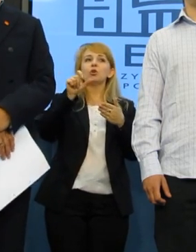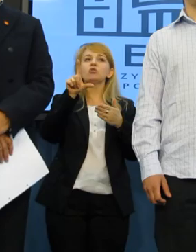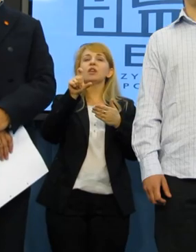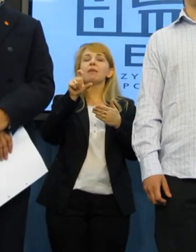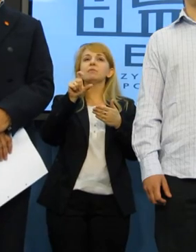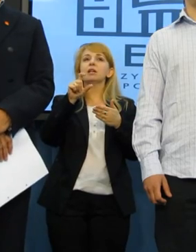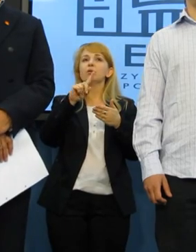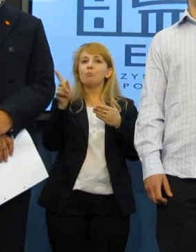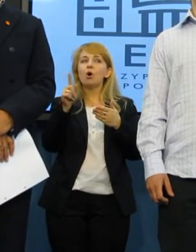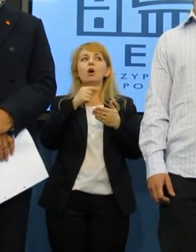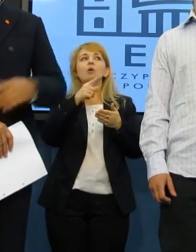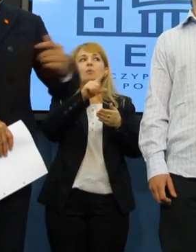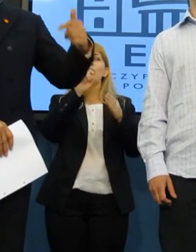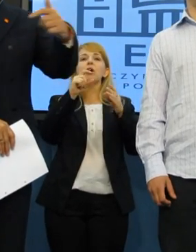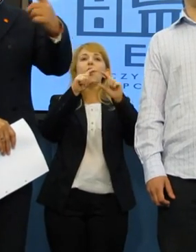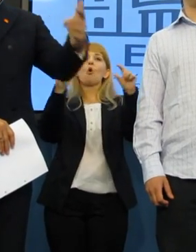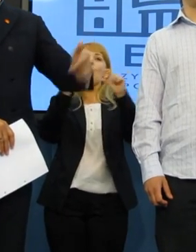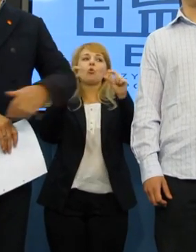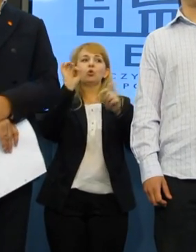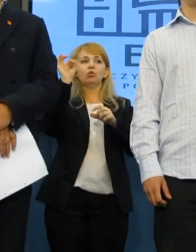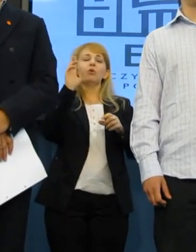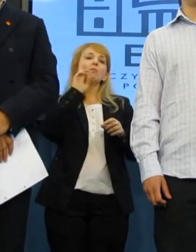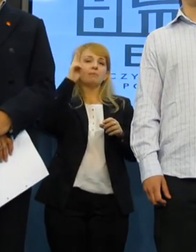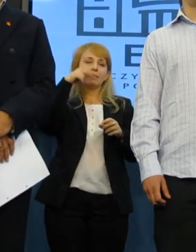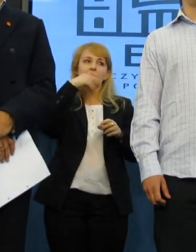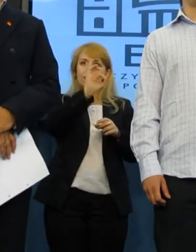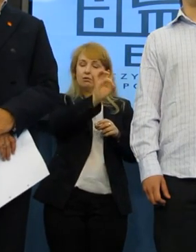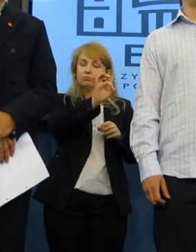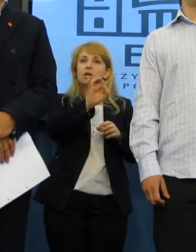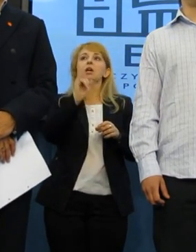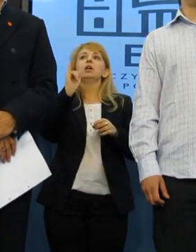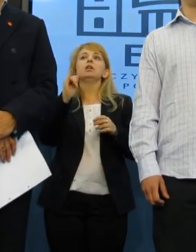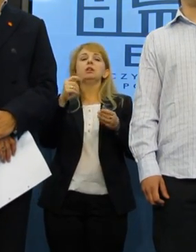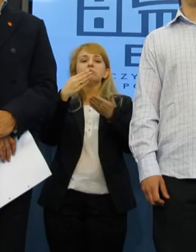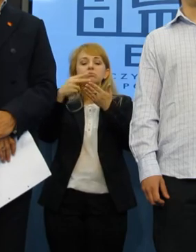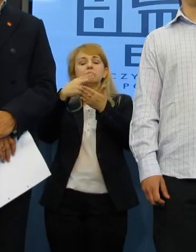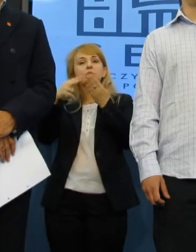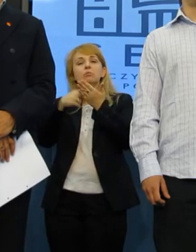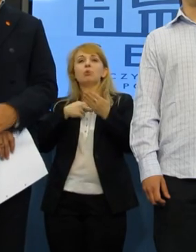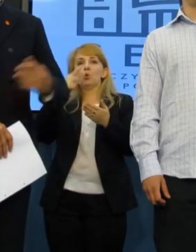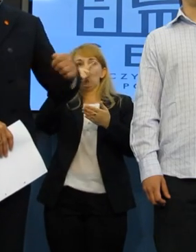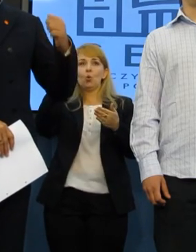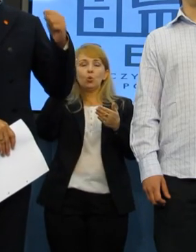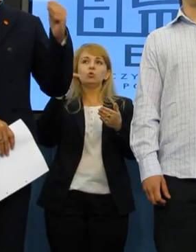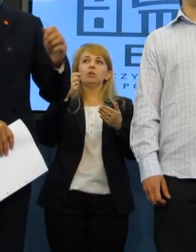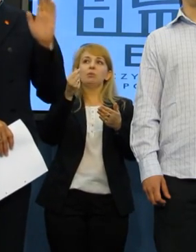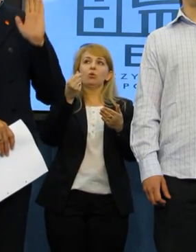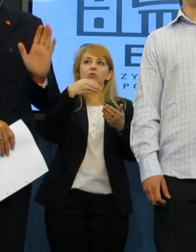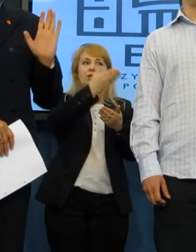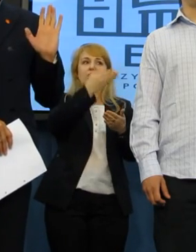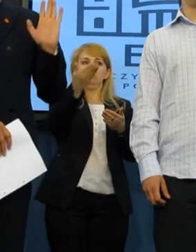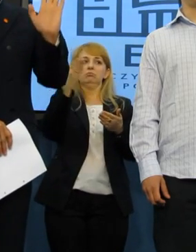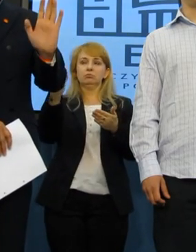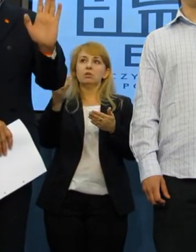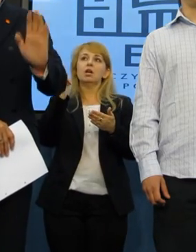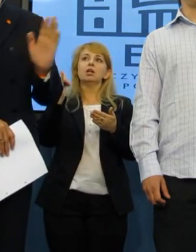konto wskazane przez rodziców Andrzeja Doleckiego. Poszczególne osoby, sympatycy czy członkowie ruchu Palikota, czy zwolennicy przekazywali takie kwoty i one